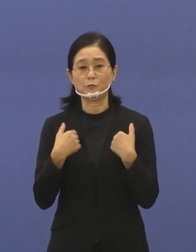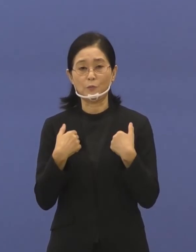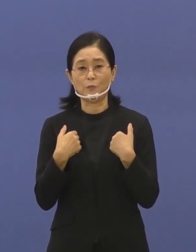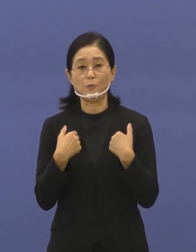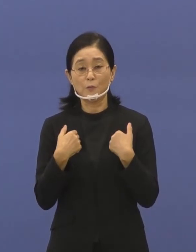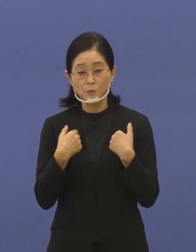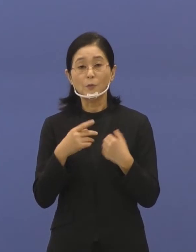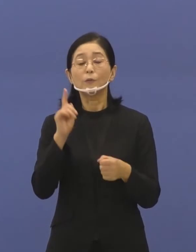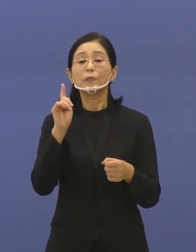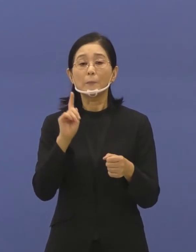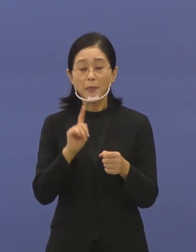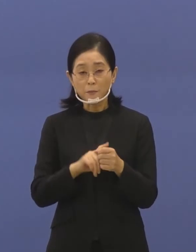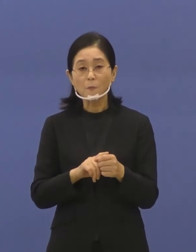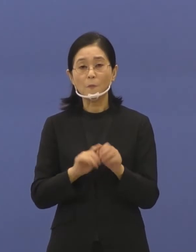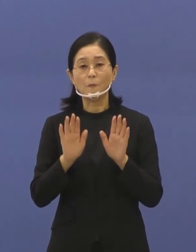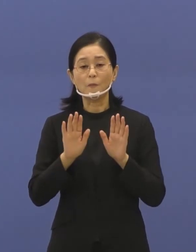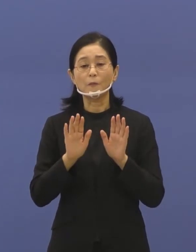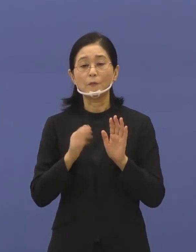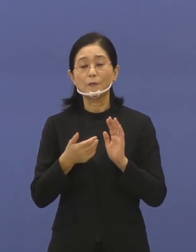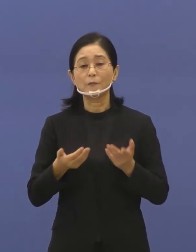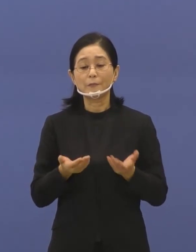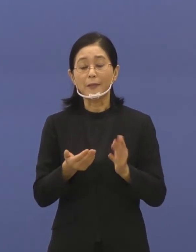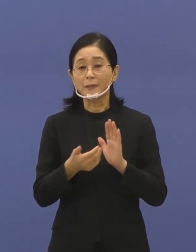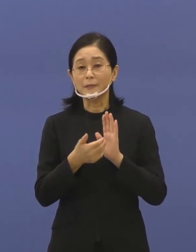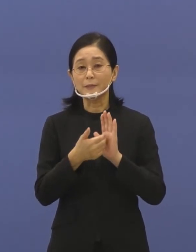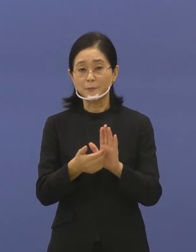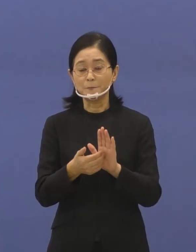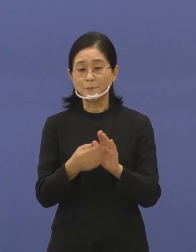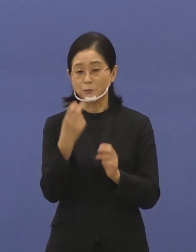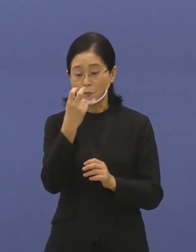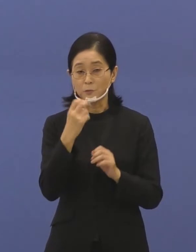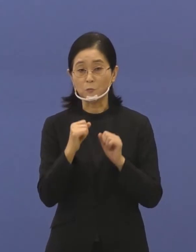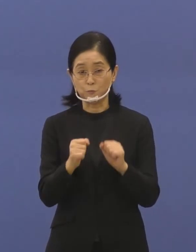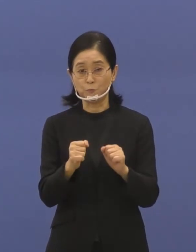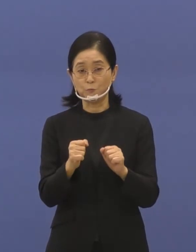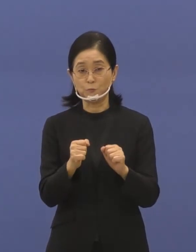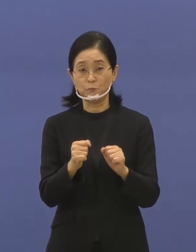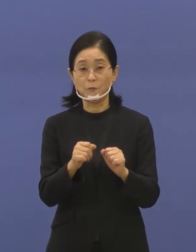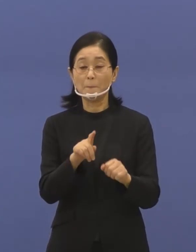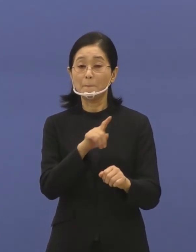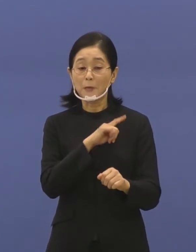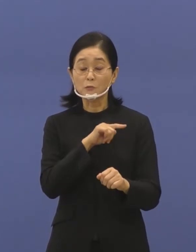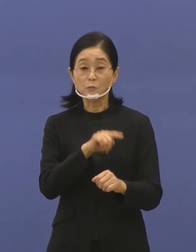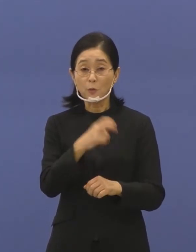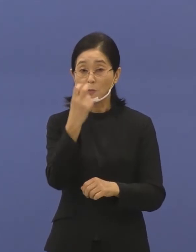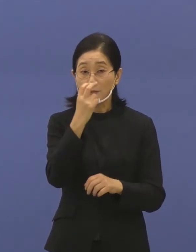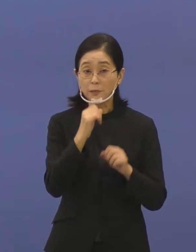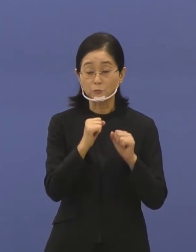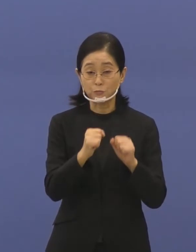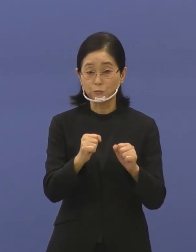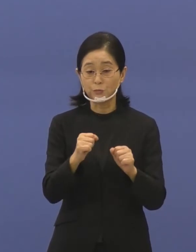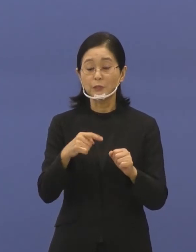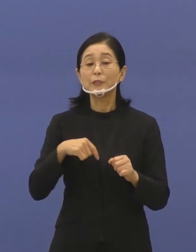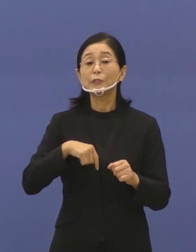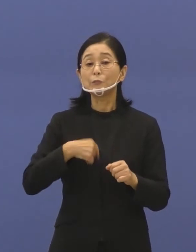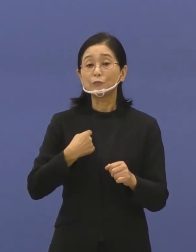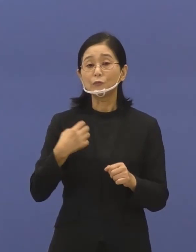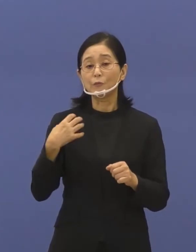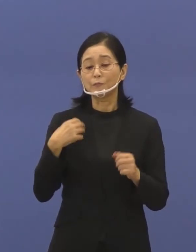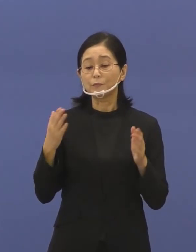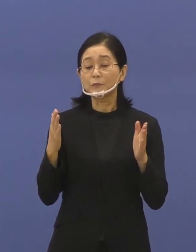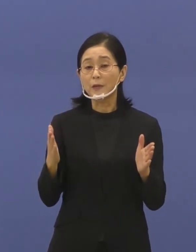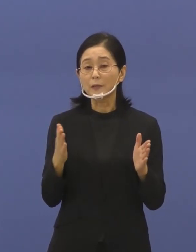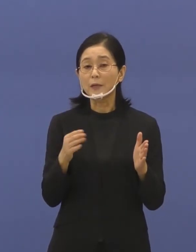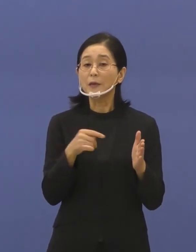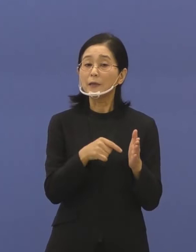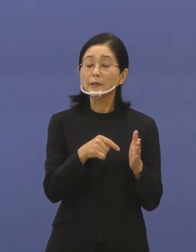査ということが必要になるわけでまずはそこに着手したと任期内に着手した